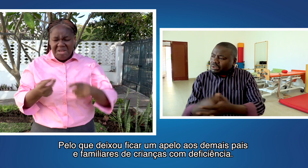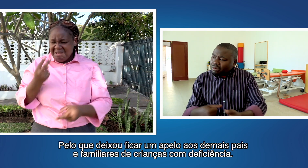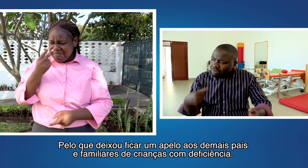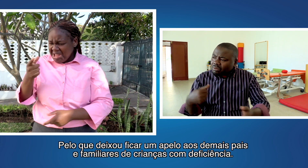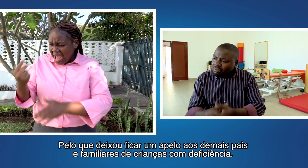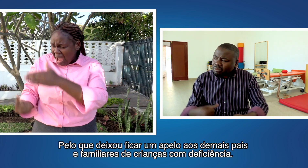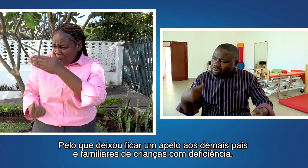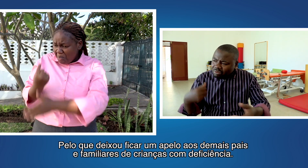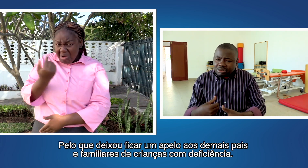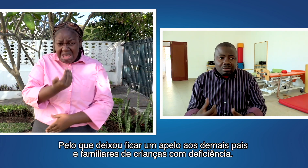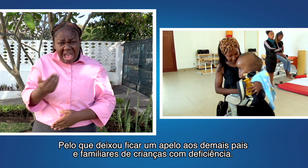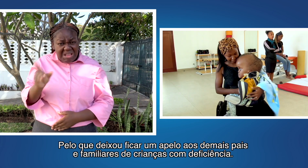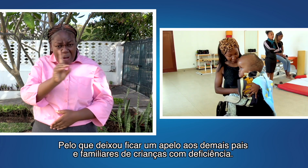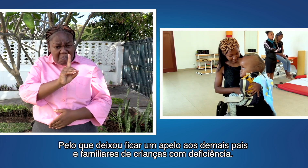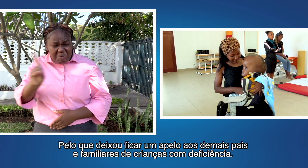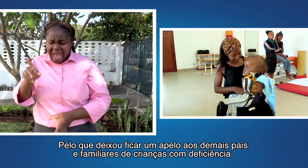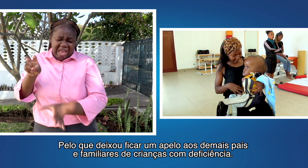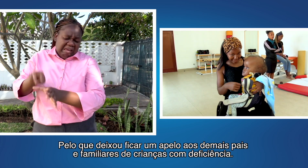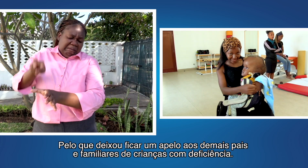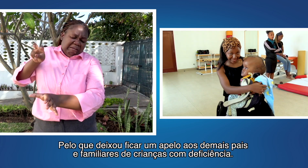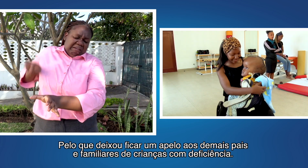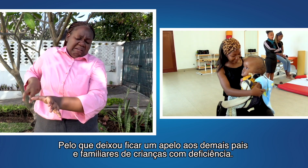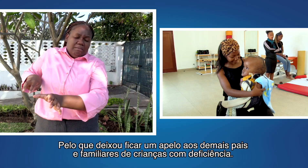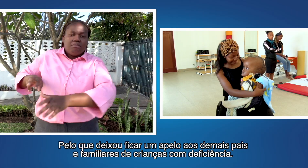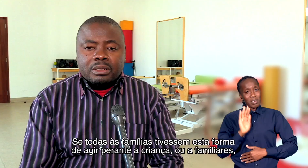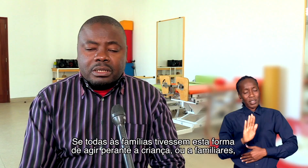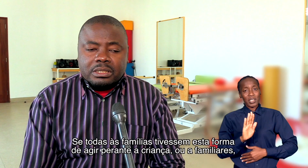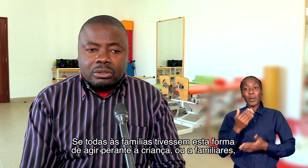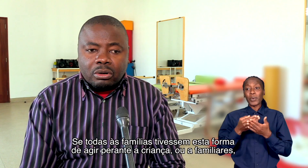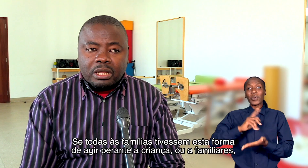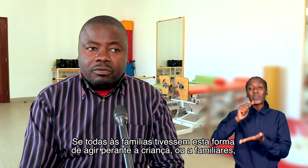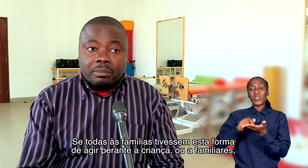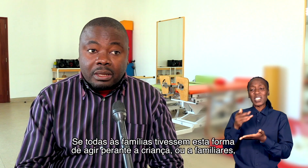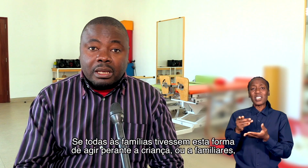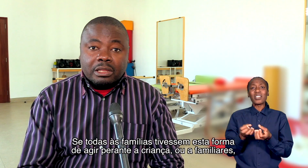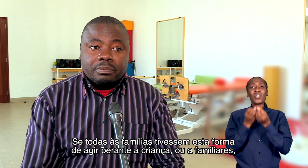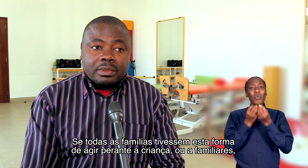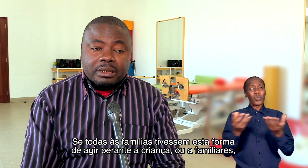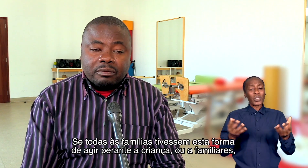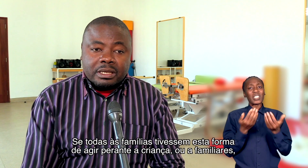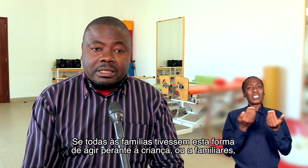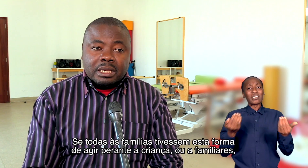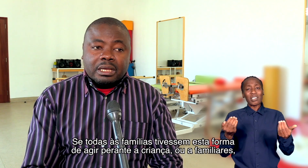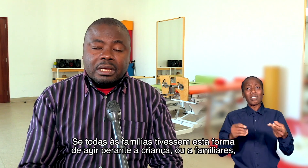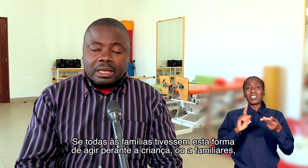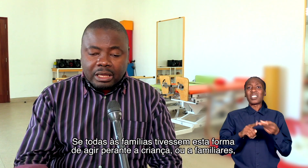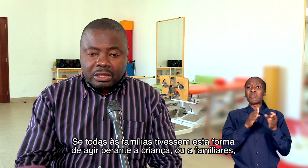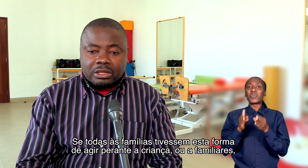ficar um apelo aos demais pais e familiares de crianças com deficiência. Se todas as famílias